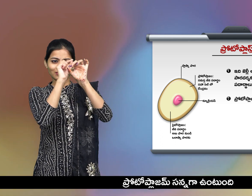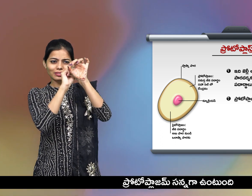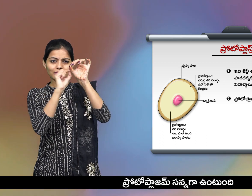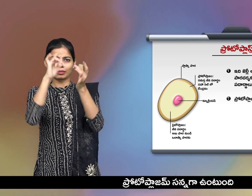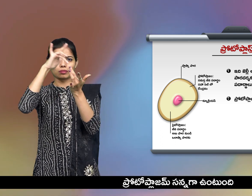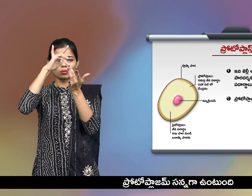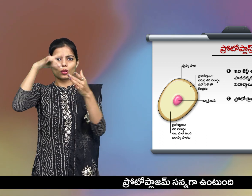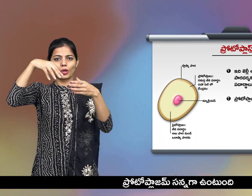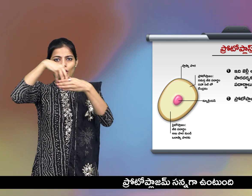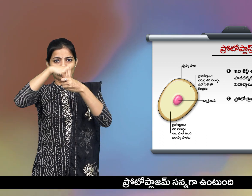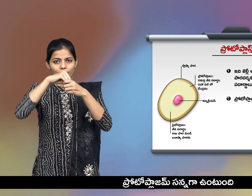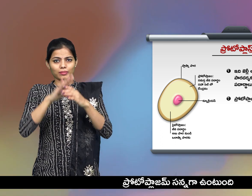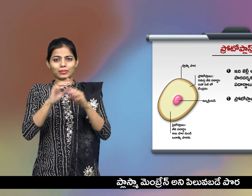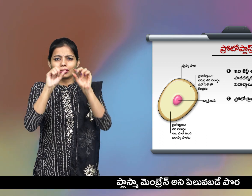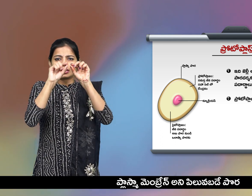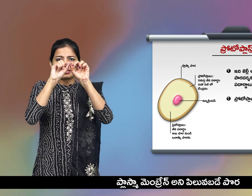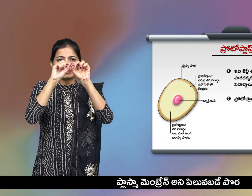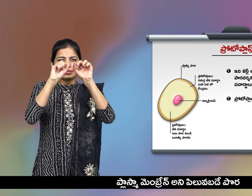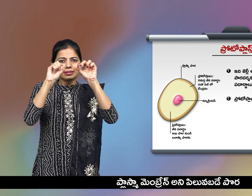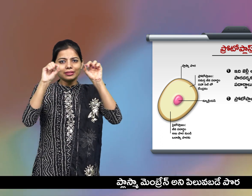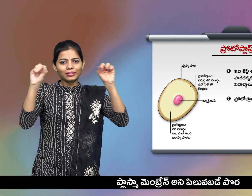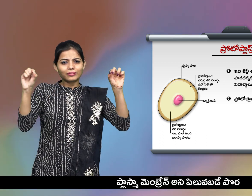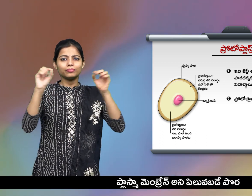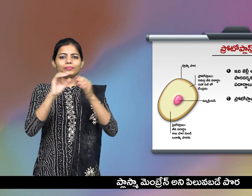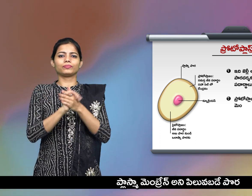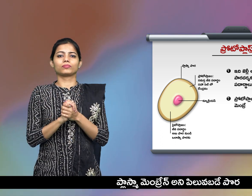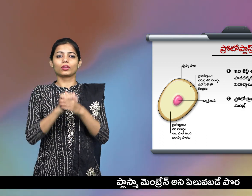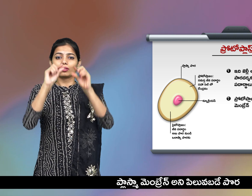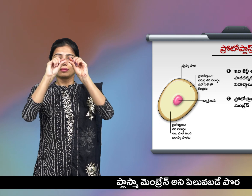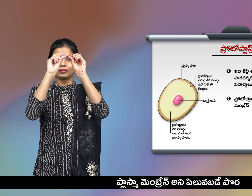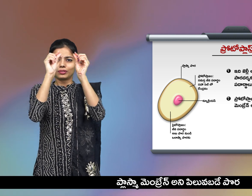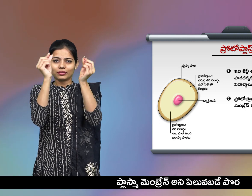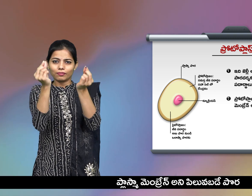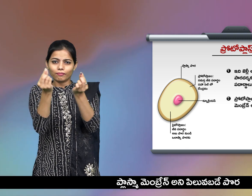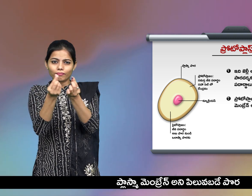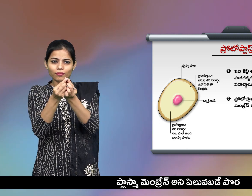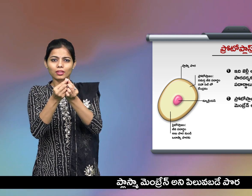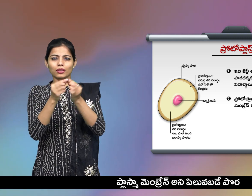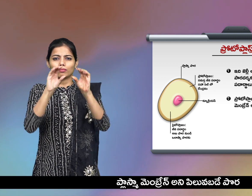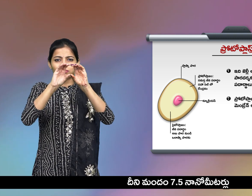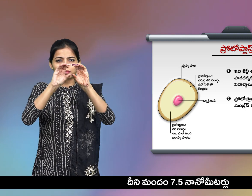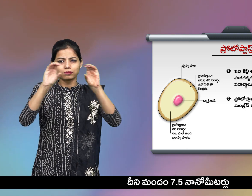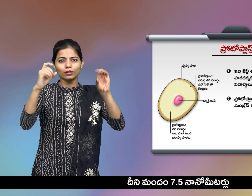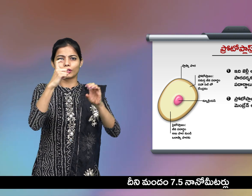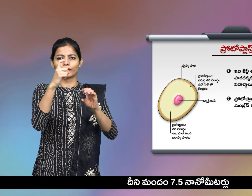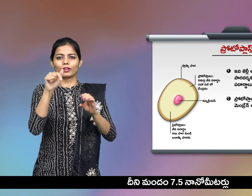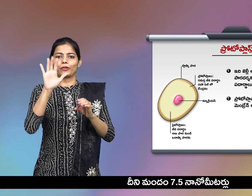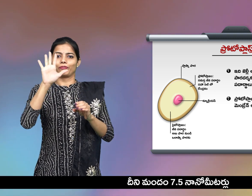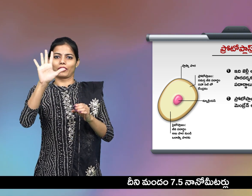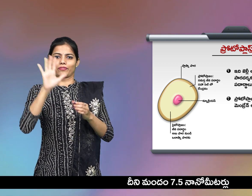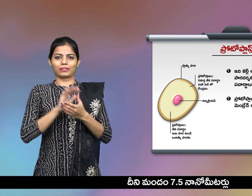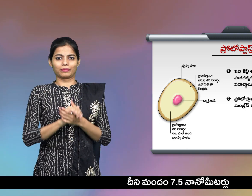ప్రోటోప్లాజం సన్నగా ఉంటుంది. ప్లాస్మా మెంబ్రేన్ అని పిలువబడే పొర. దీని మందం